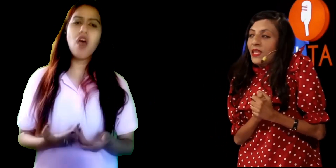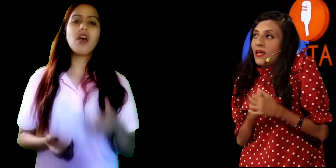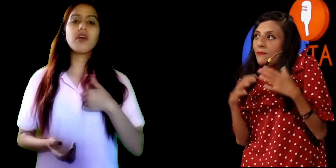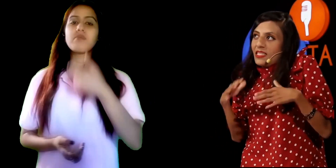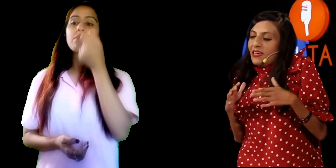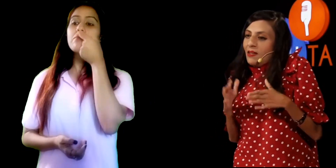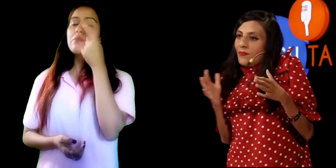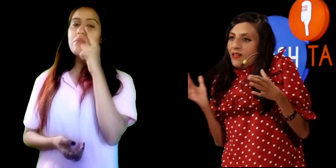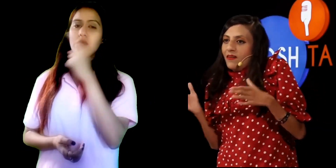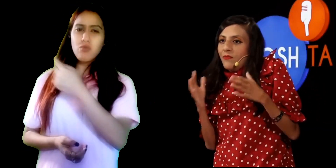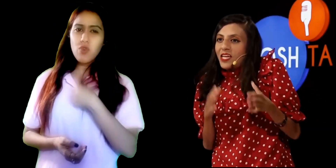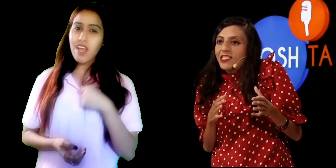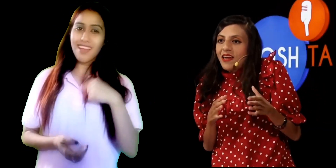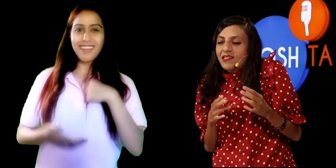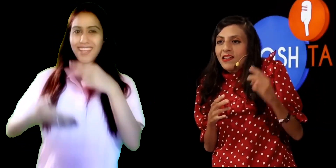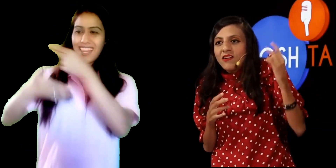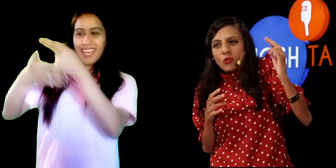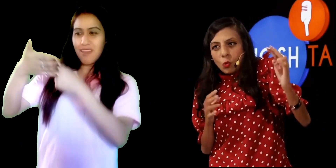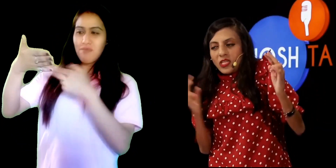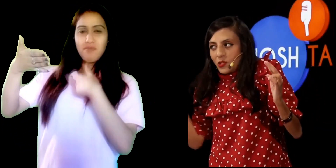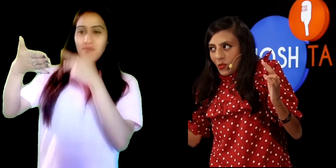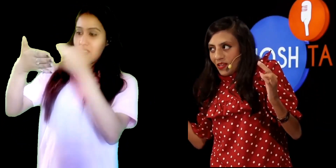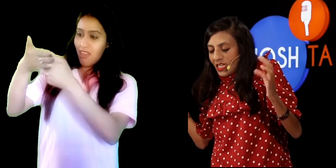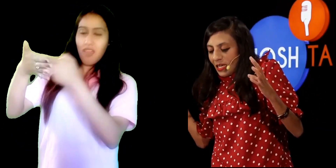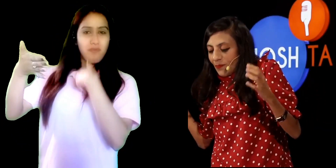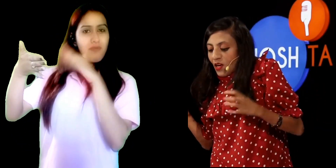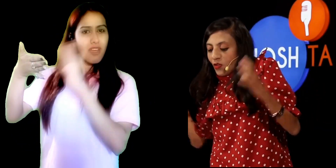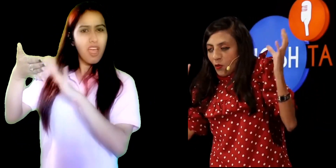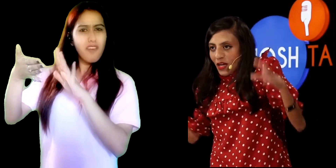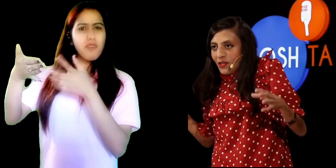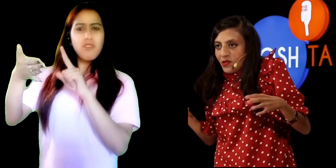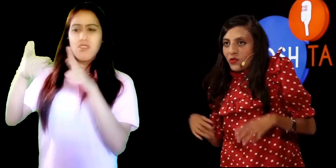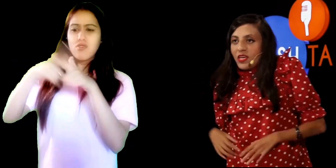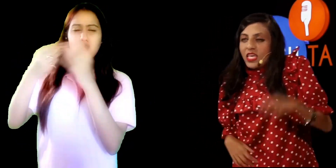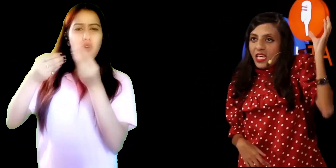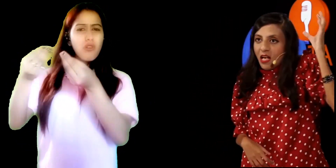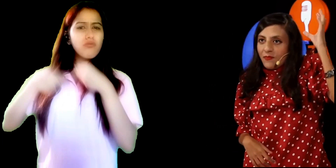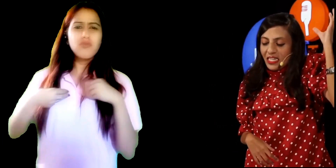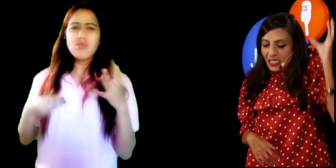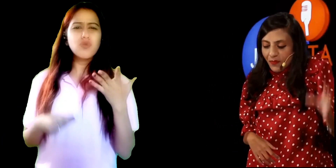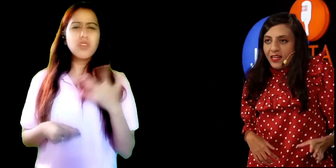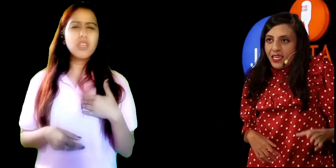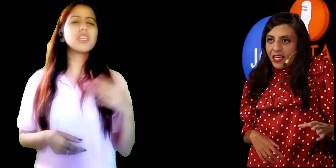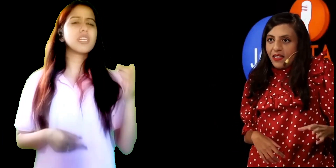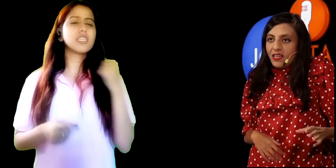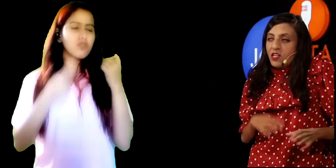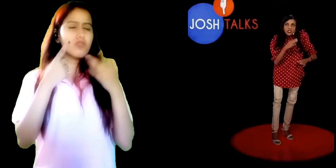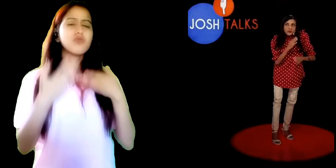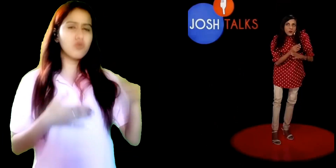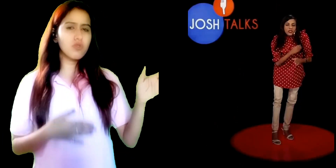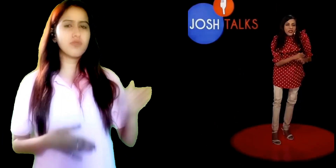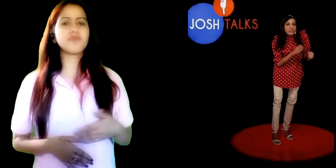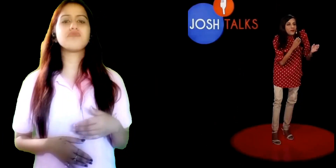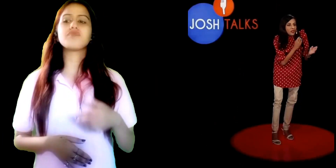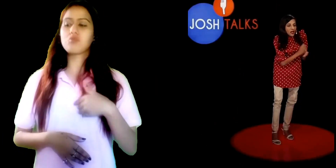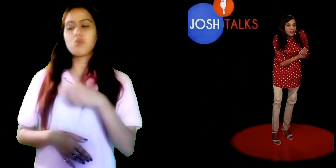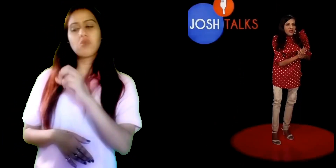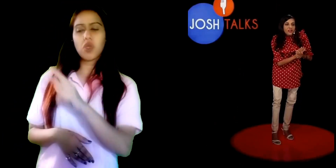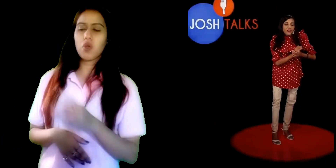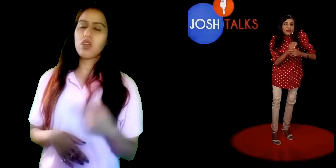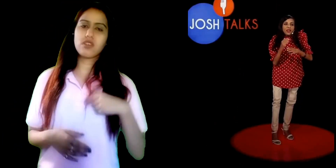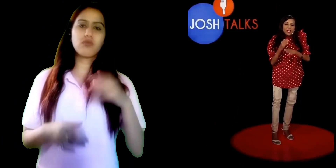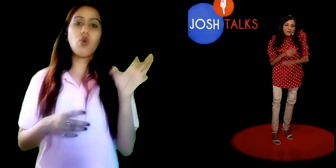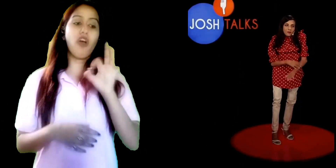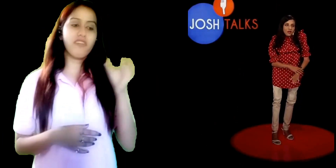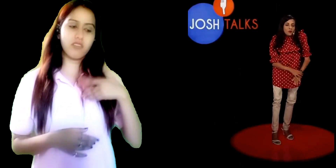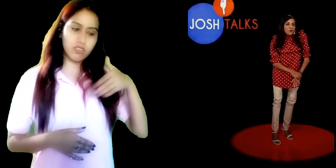कॉम्प्लिकेटेड है। बेसिकली PH कैंडिडेट्स के लिए ना 2 लिस्ट होती हैं, ठीक है, 2 पैरामीटर्स होते हैं। एक आपकी डिसेबिलिटी क्या है, जिसमें होता है कि आपके हाथ